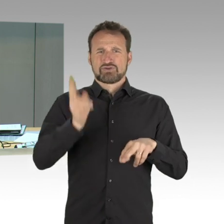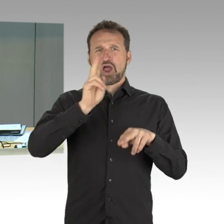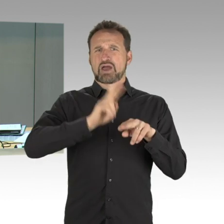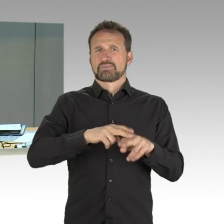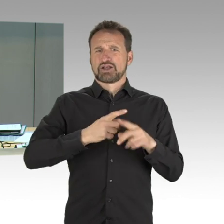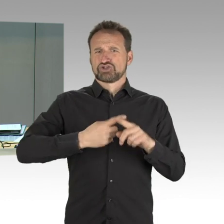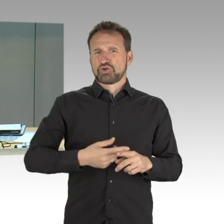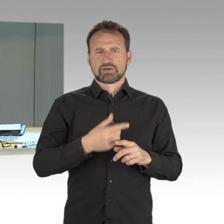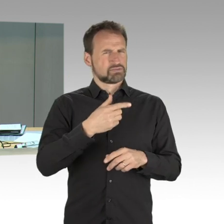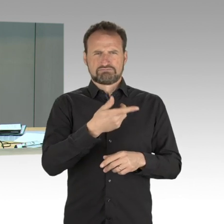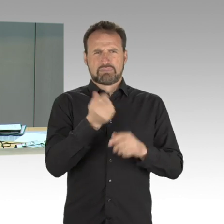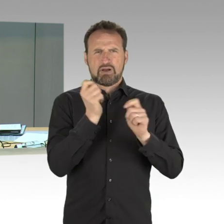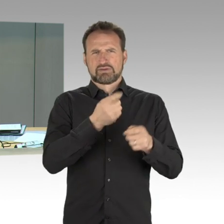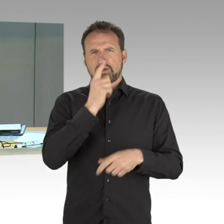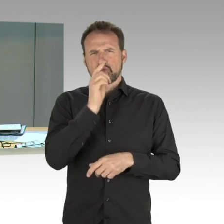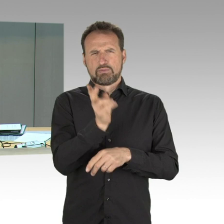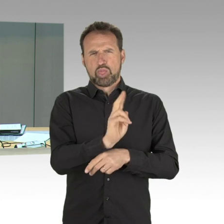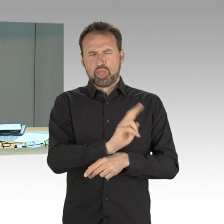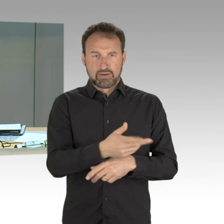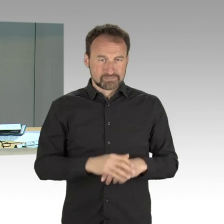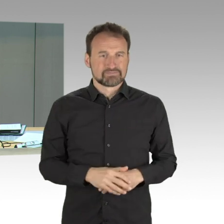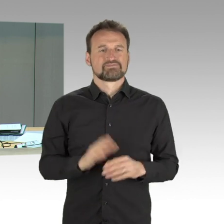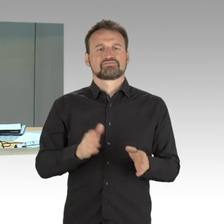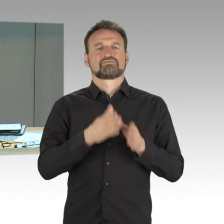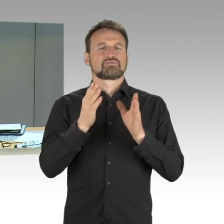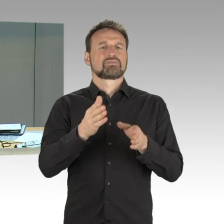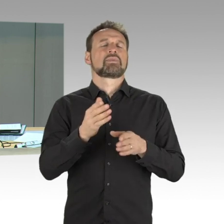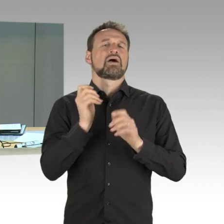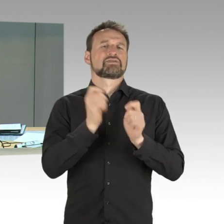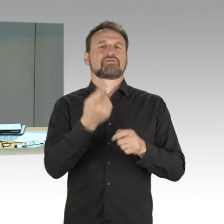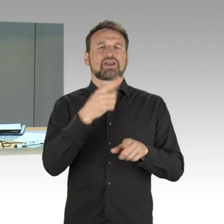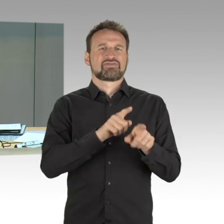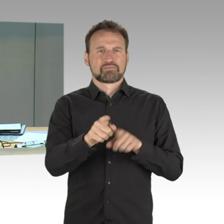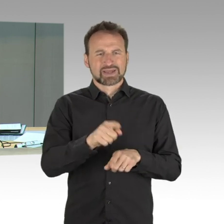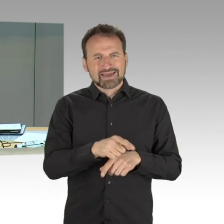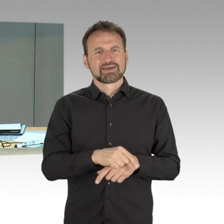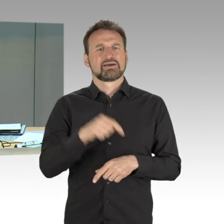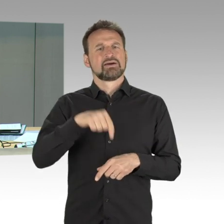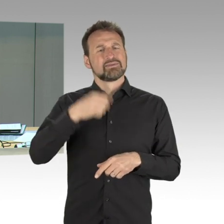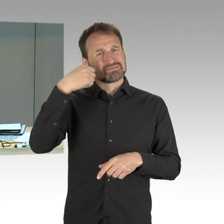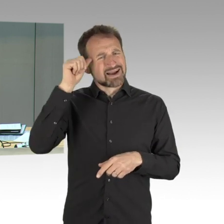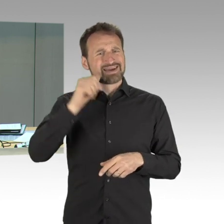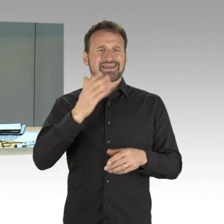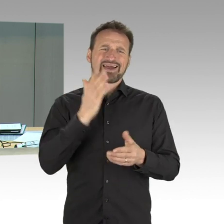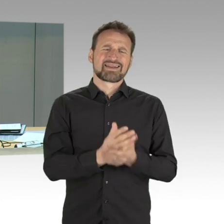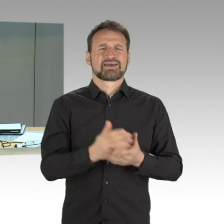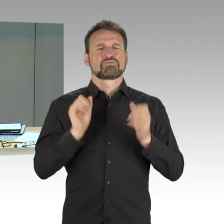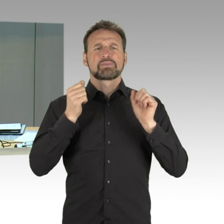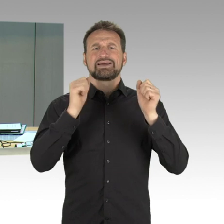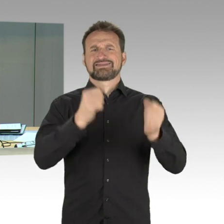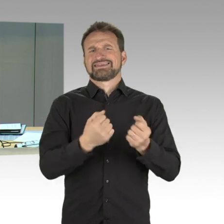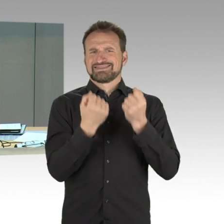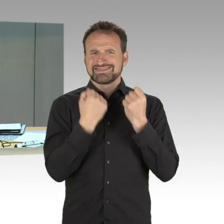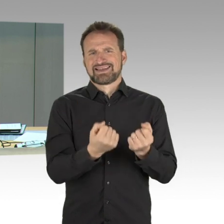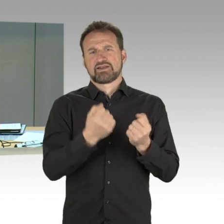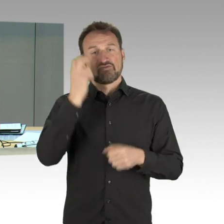der Fraktion der FDP zum Thema Mobilität für alle Berliner sichern, endlich vernünftige Maßnahmen ergreifen, statt den